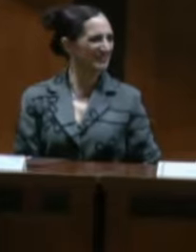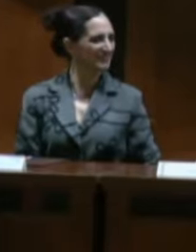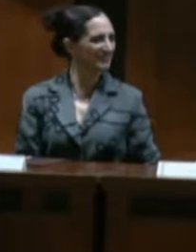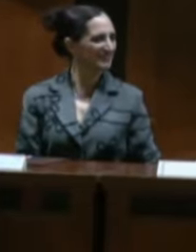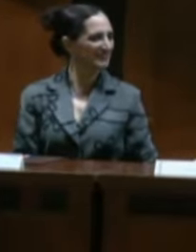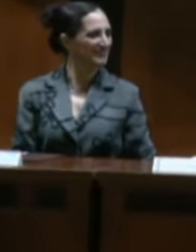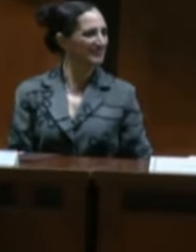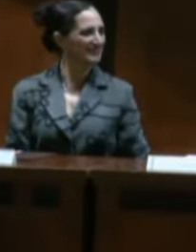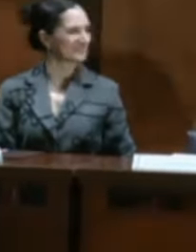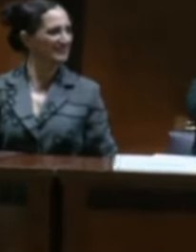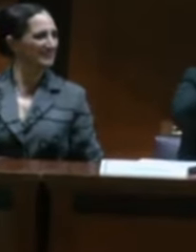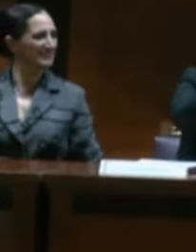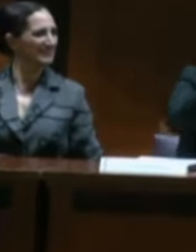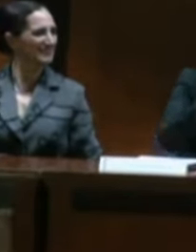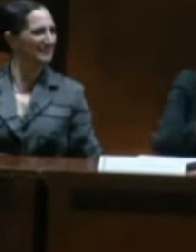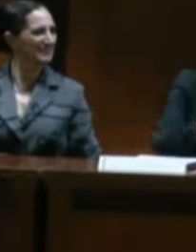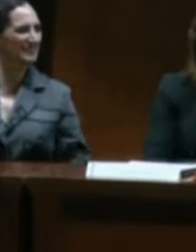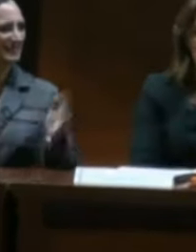fundación